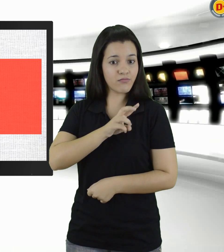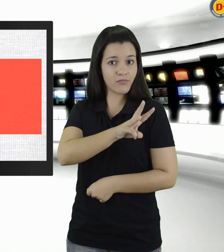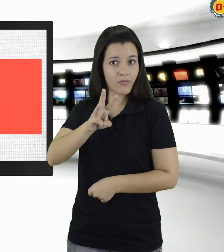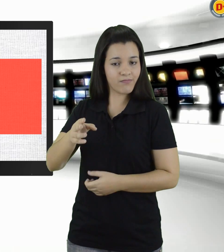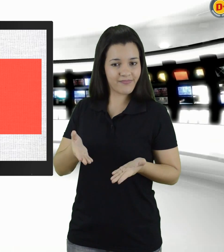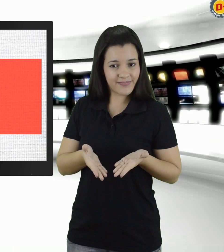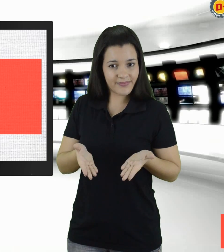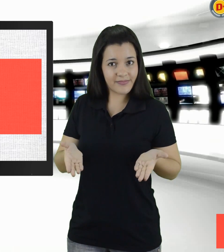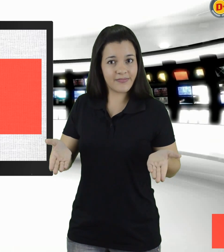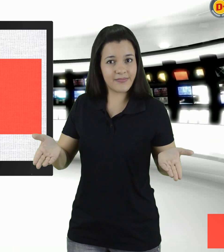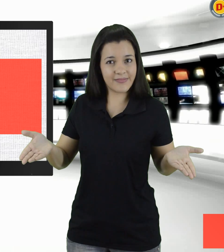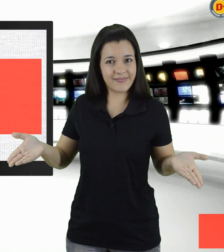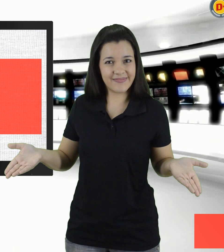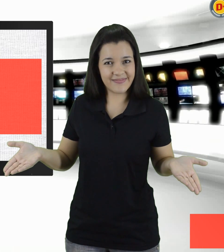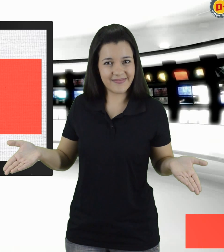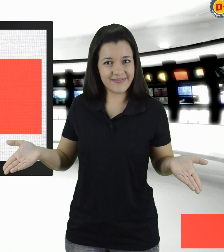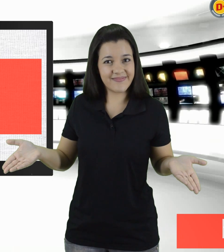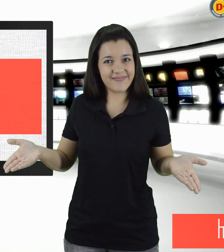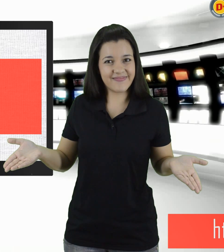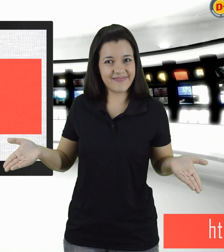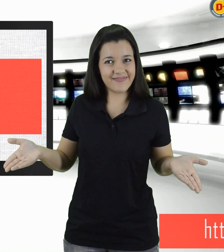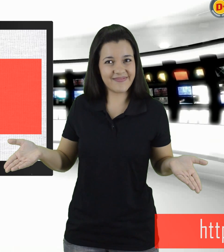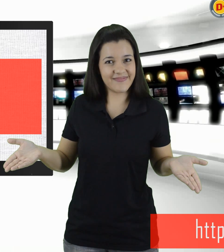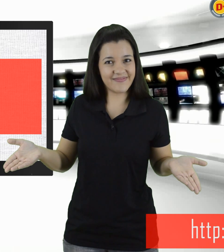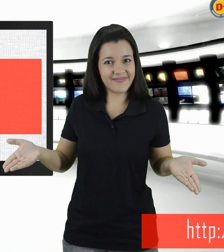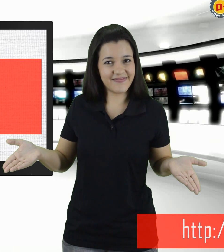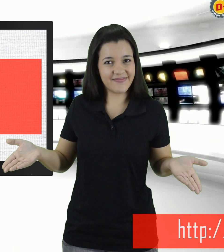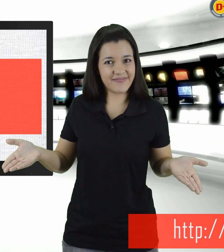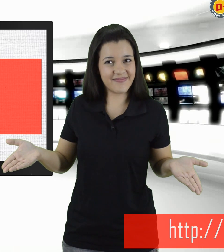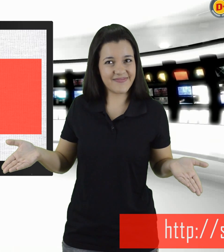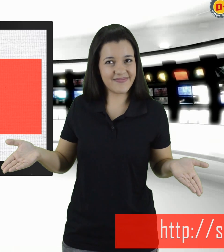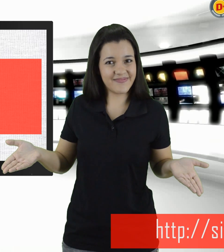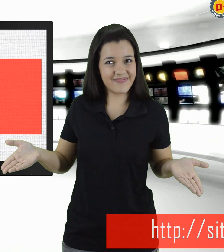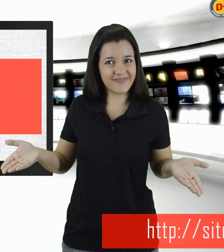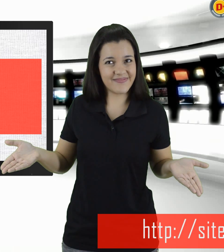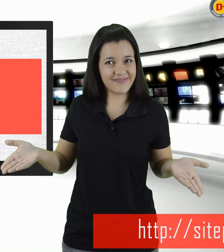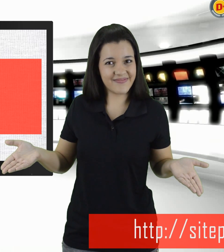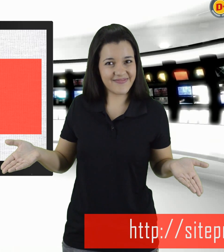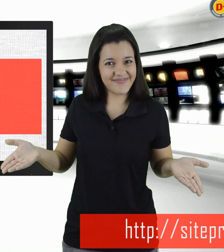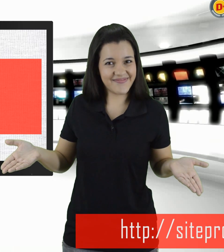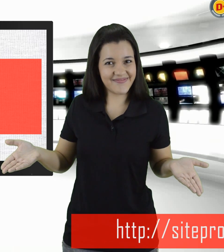dois pontos barra barra site prouni ponto mec.gov.br